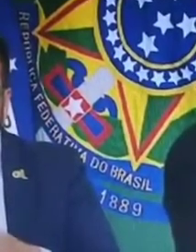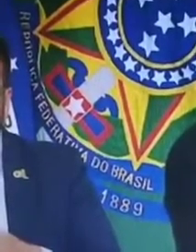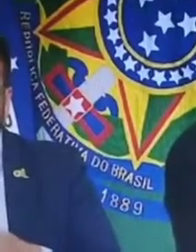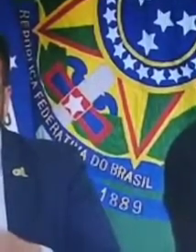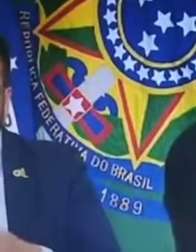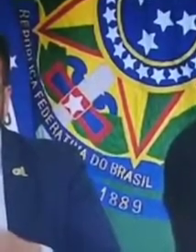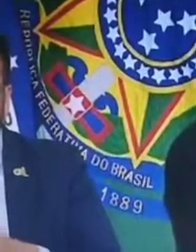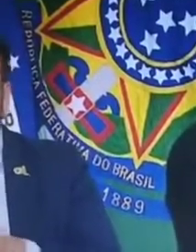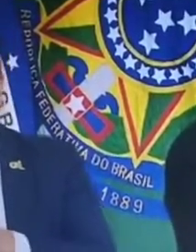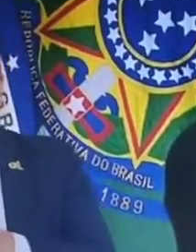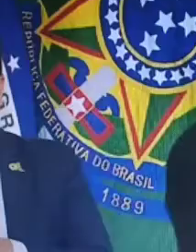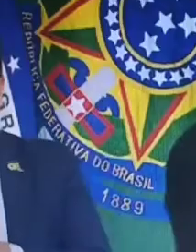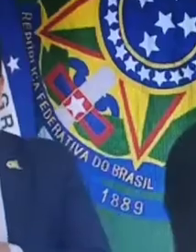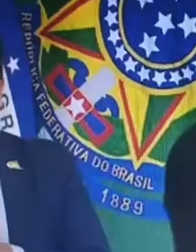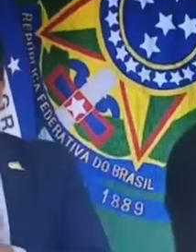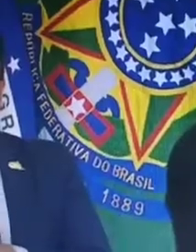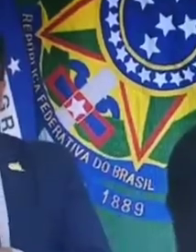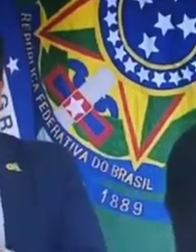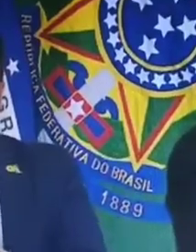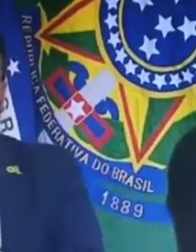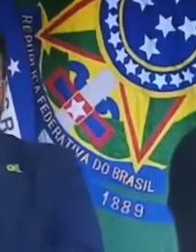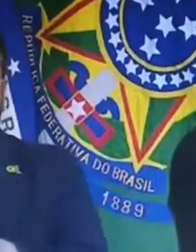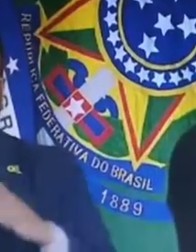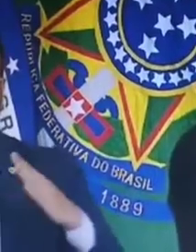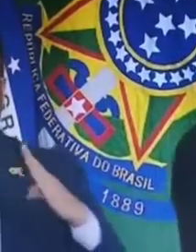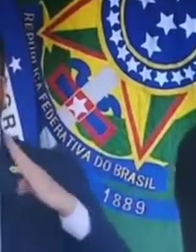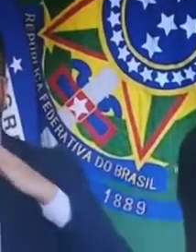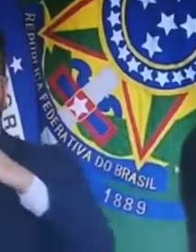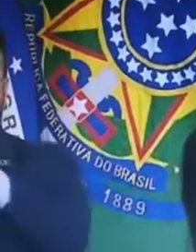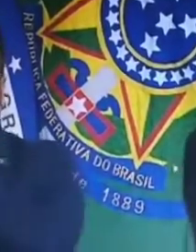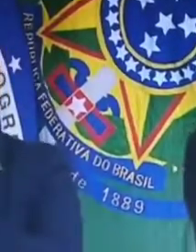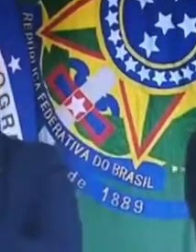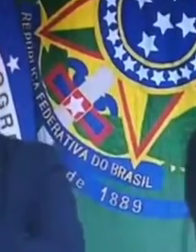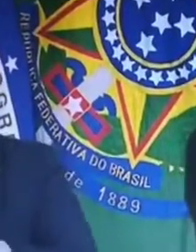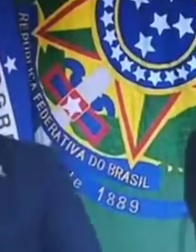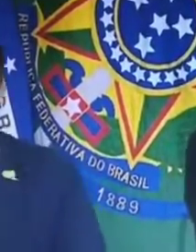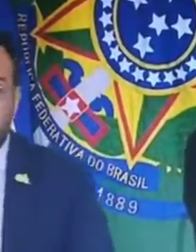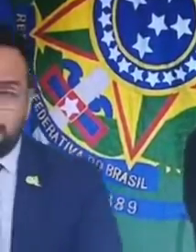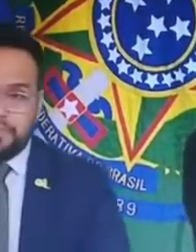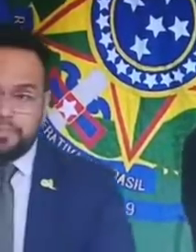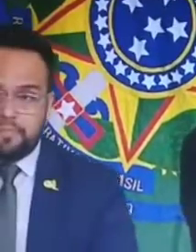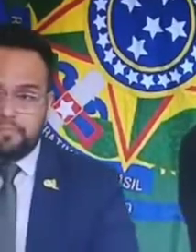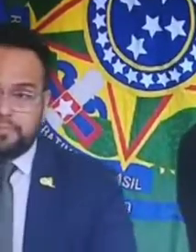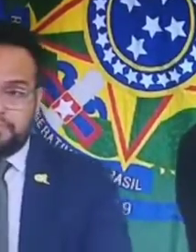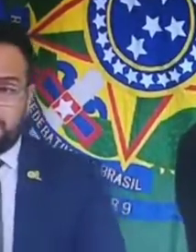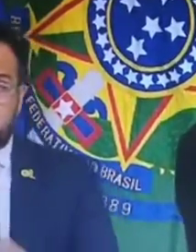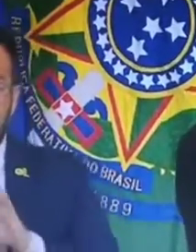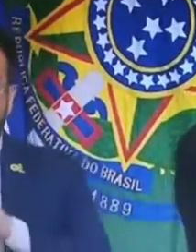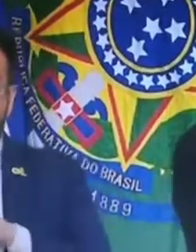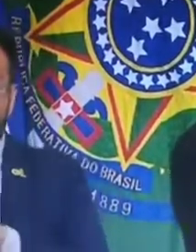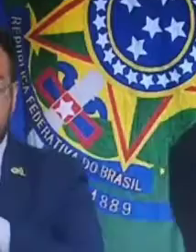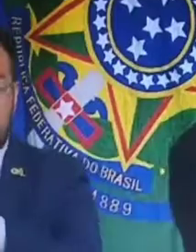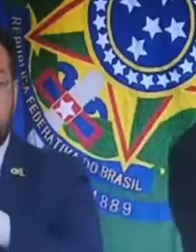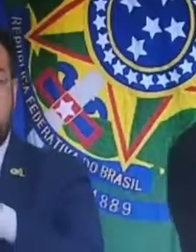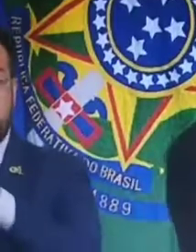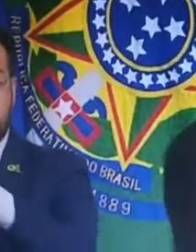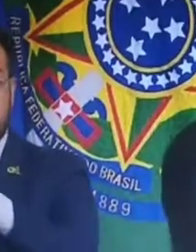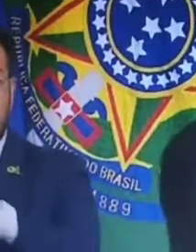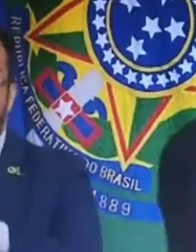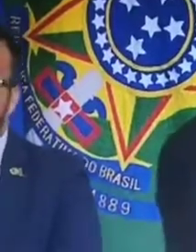né? Imóveis que pagam lá o dêmio, a gente vai